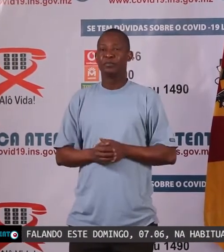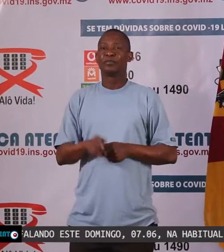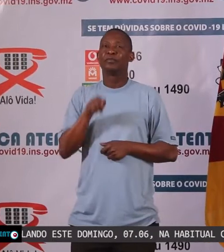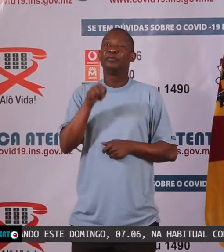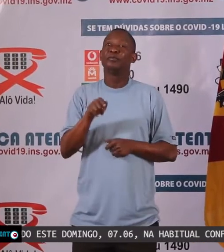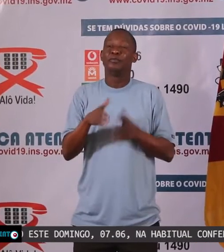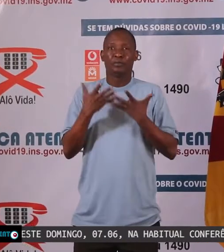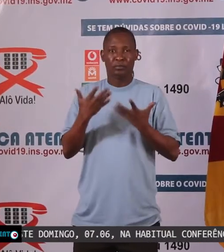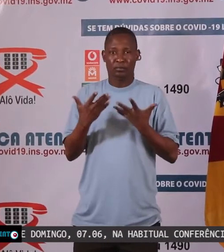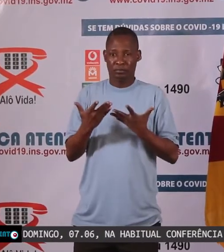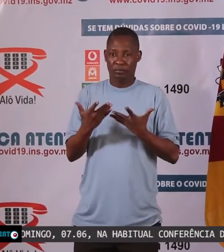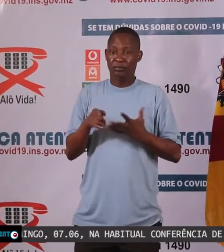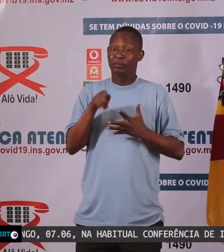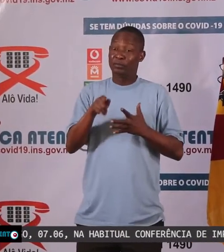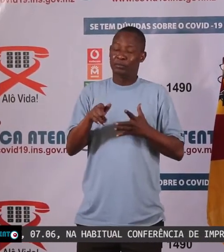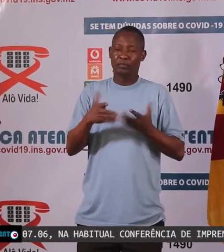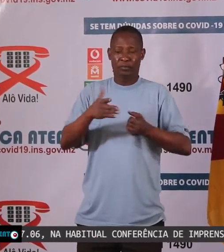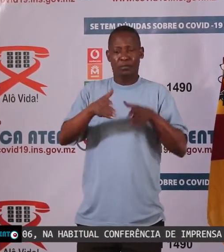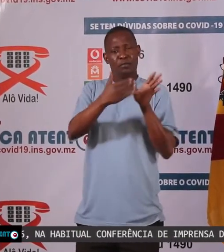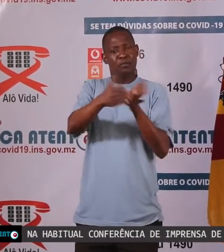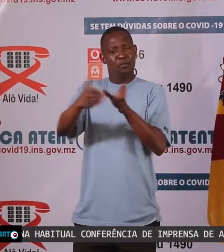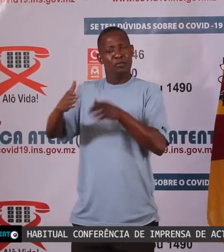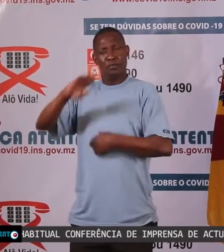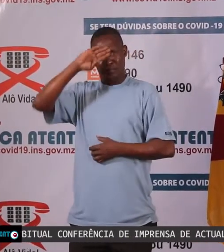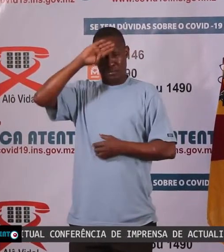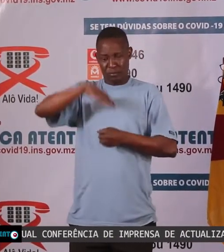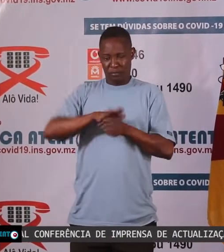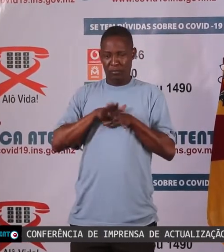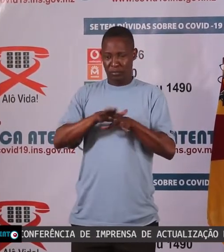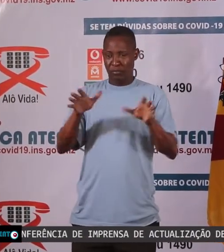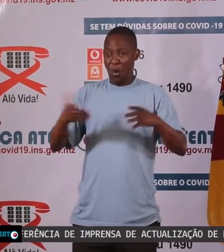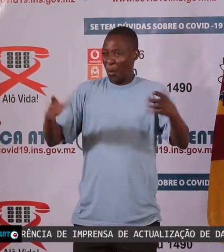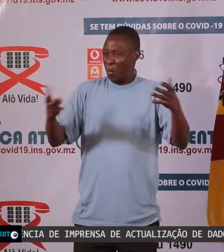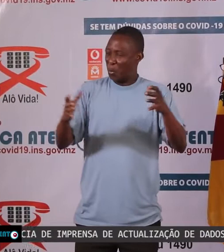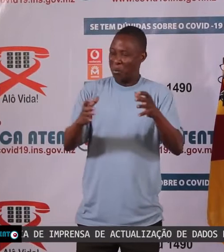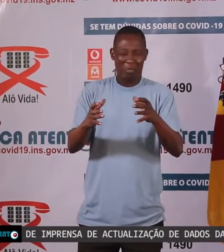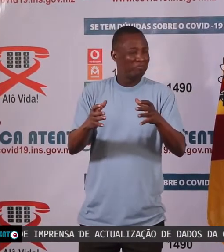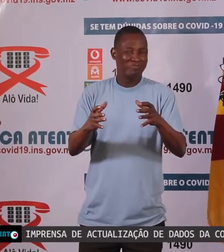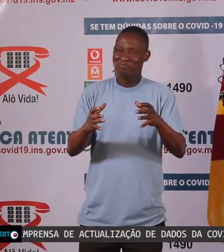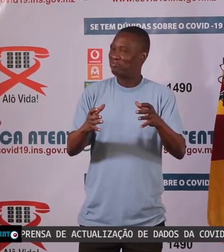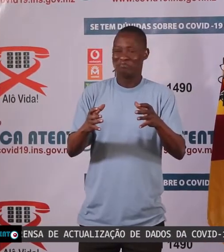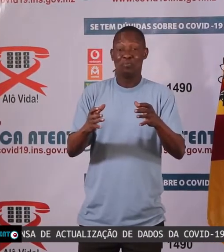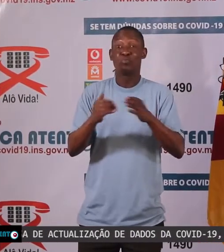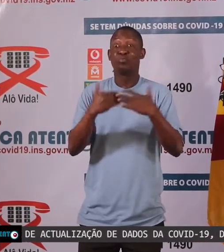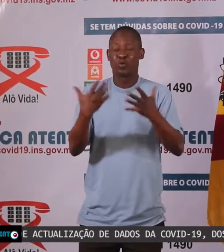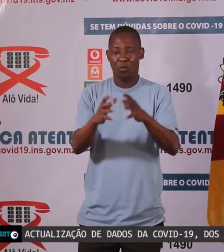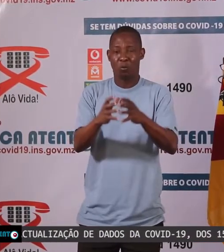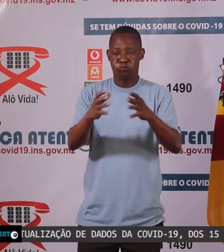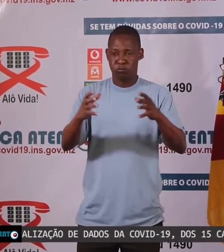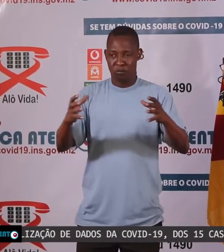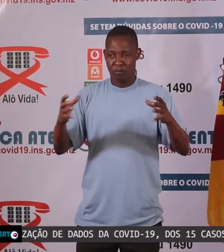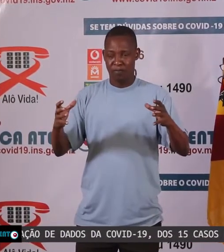oportunidades para a desaceleração da pandemia do Covid-19 no nosso país. Por isso, devemos